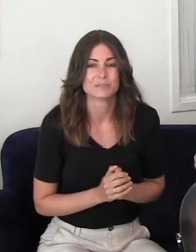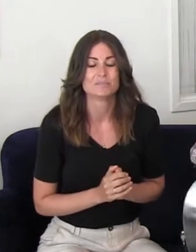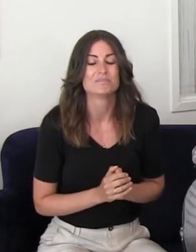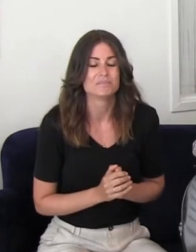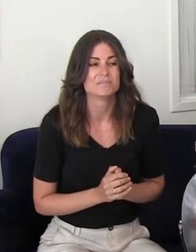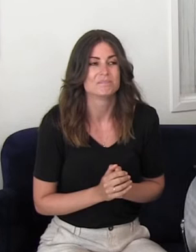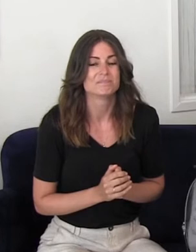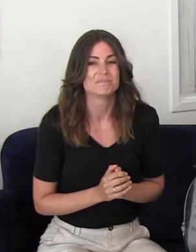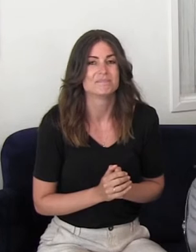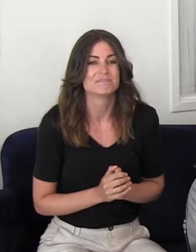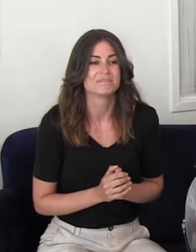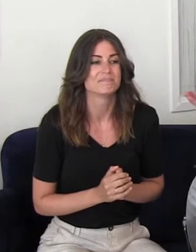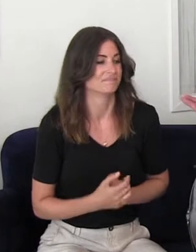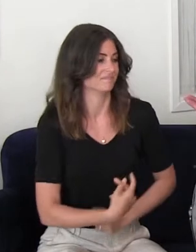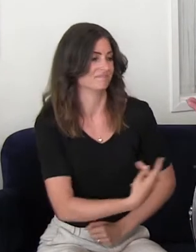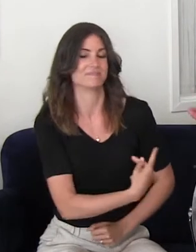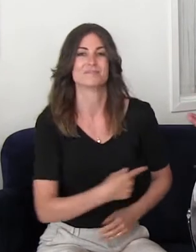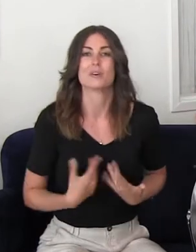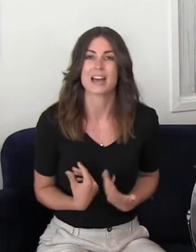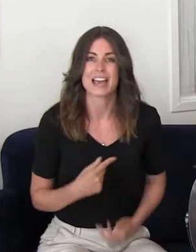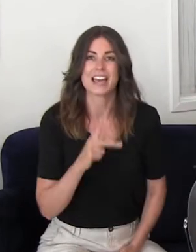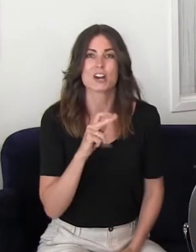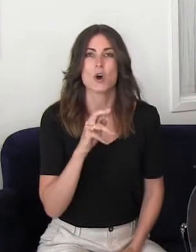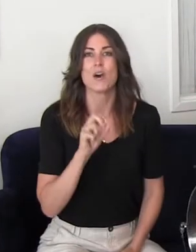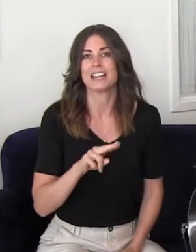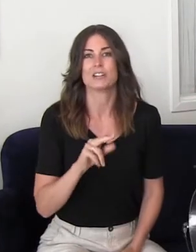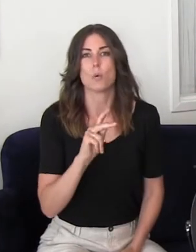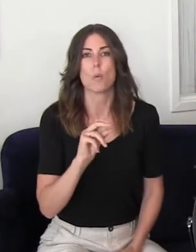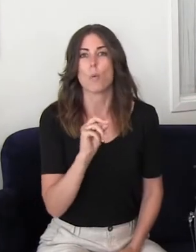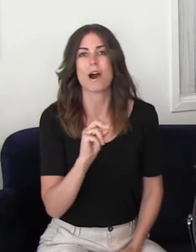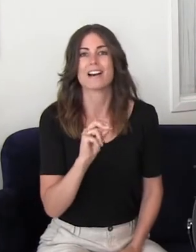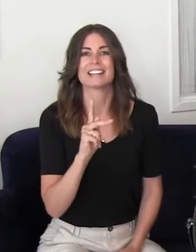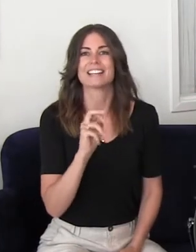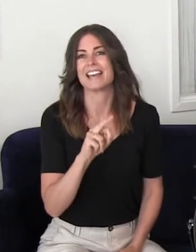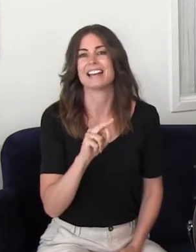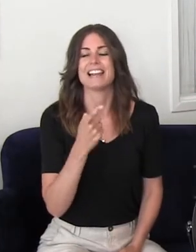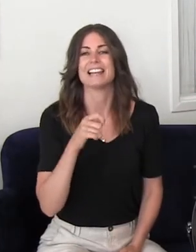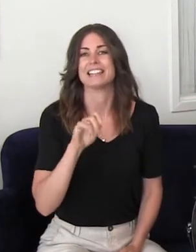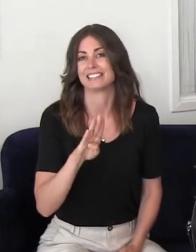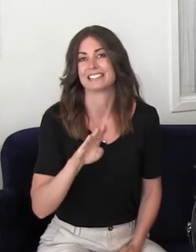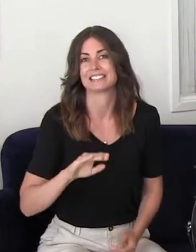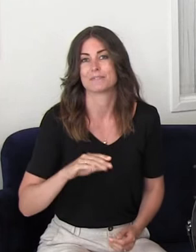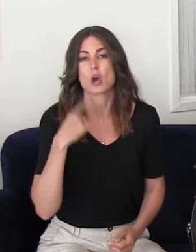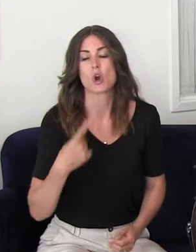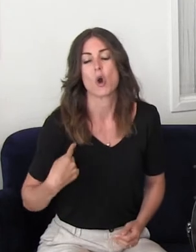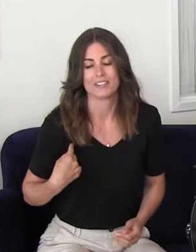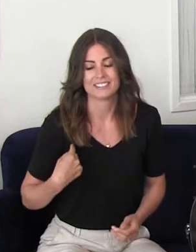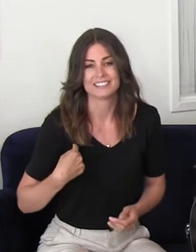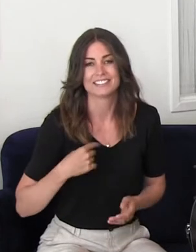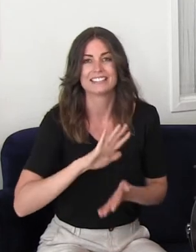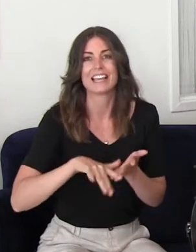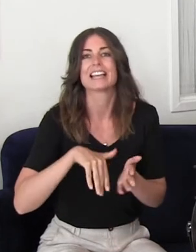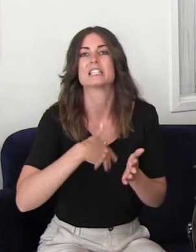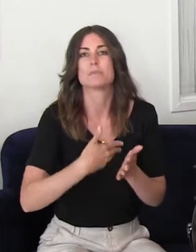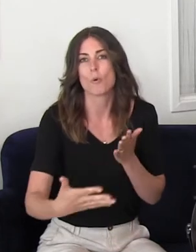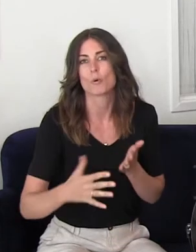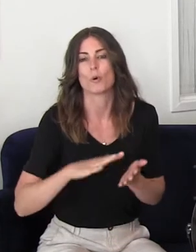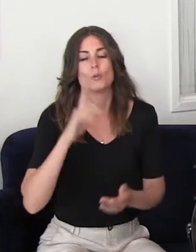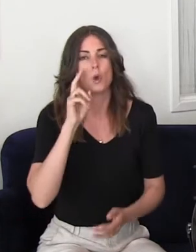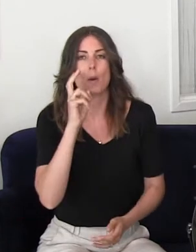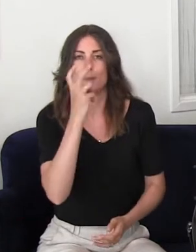Vi som är här idag är Karin Åkerlind, som är teckenspråk- och dövblindtolk. Och